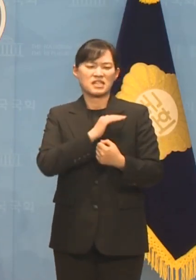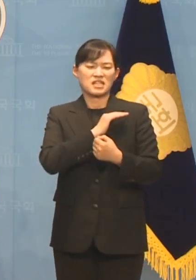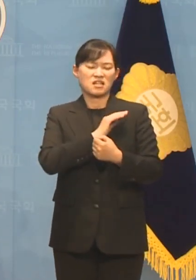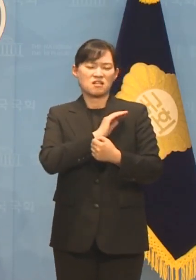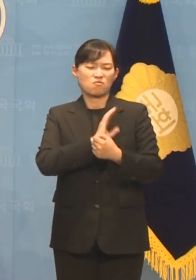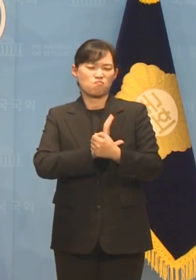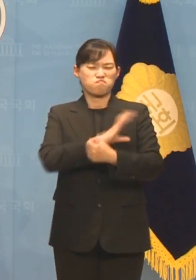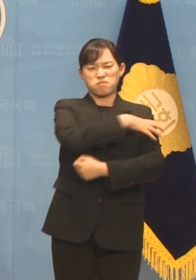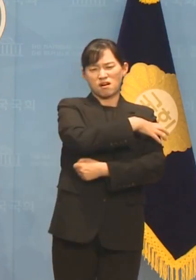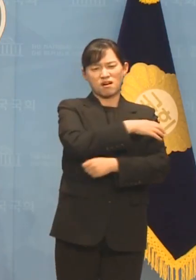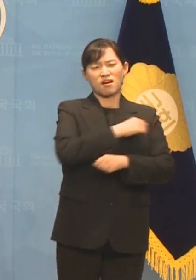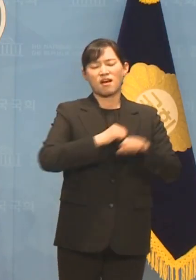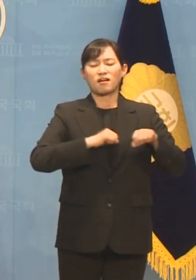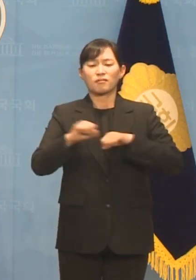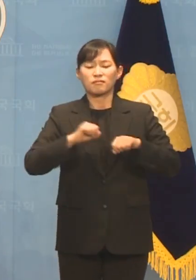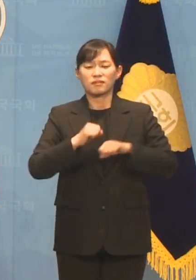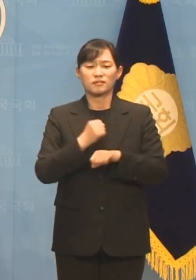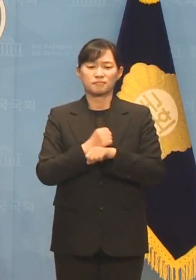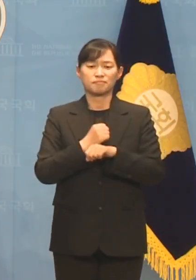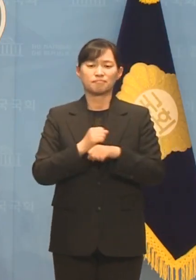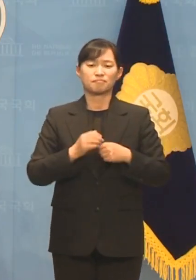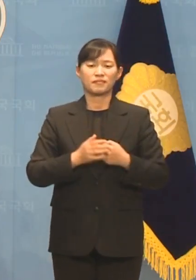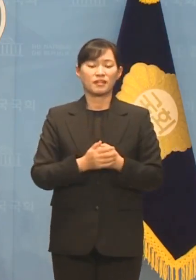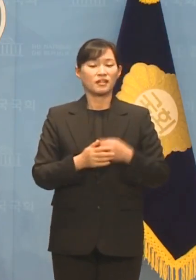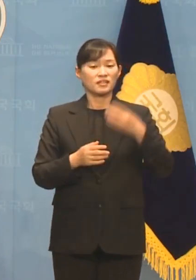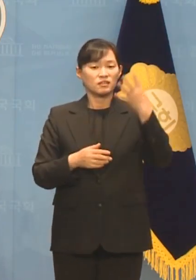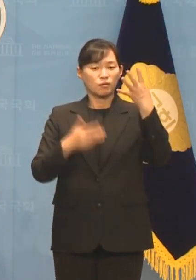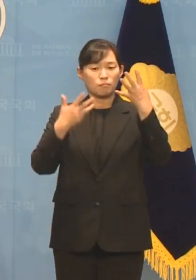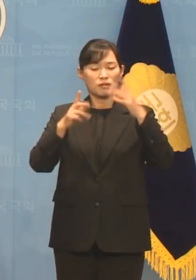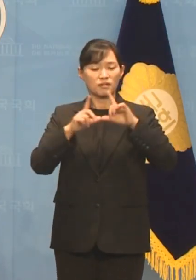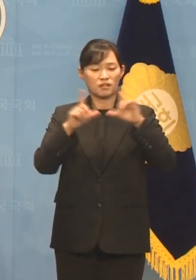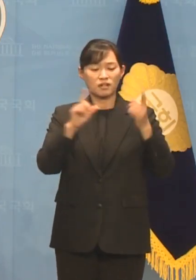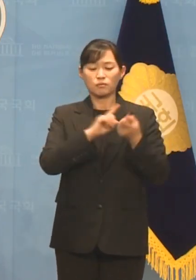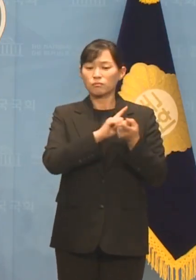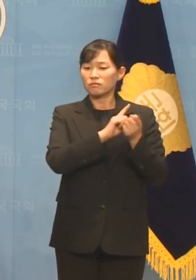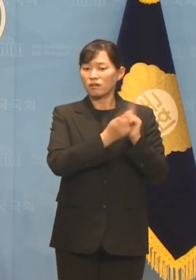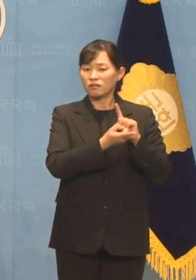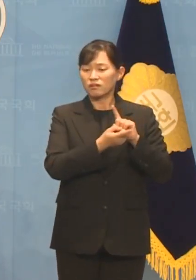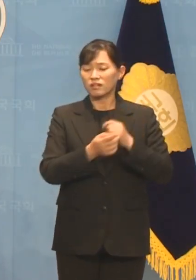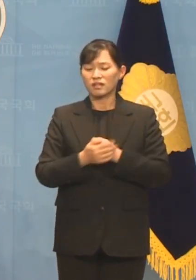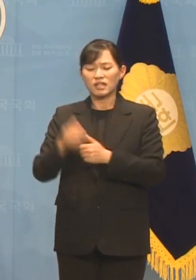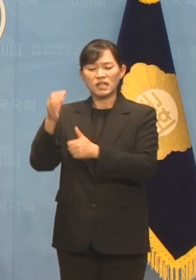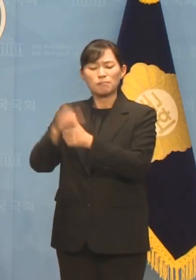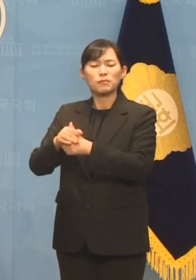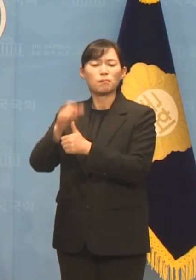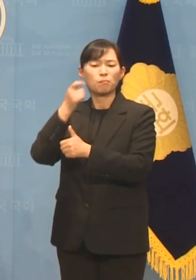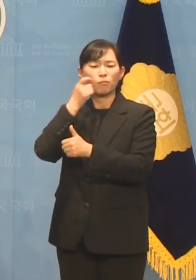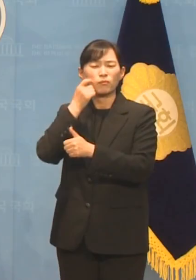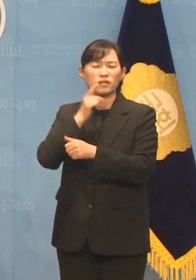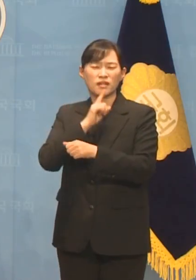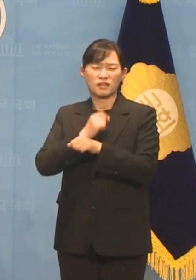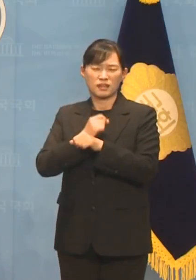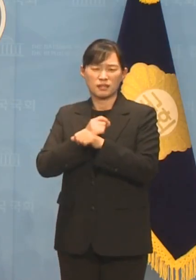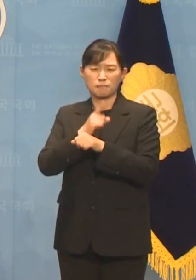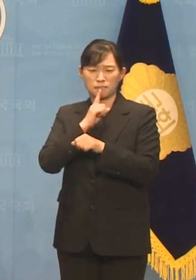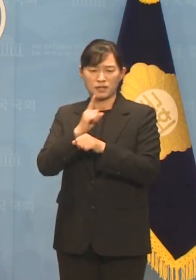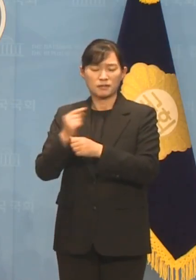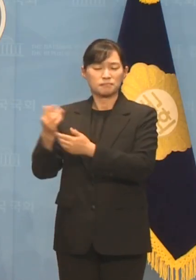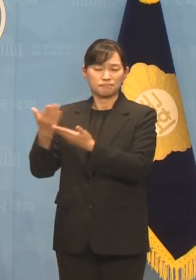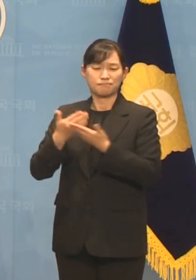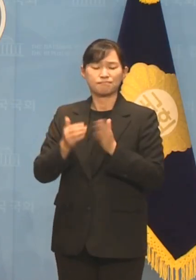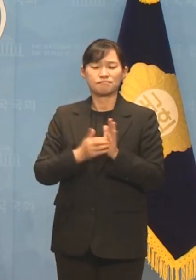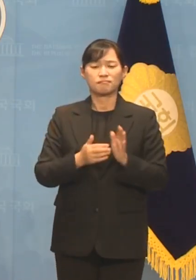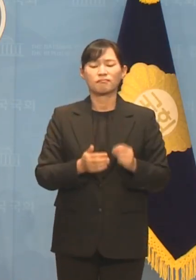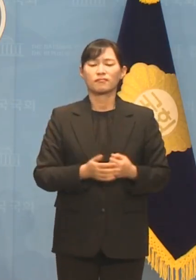행위입니다. 국회 입법조사처 역시 4월 8일 권한대행이 임명할 수 없다라는 해석을